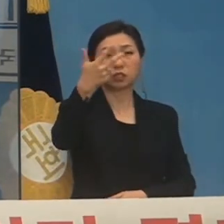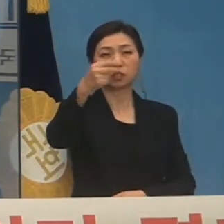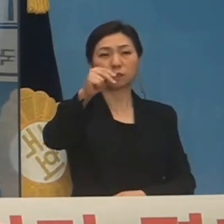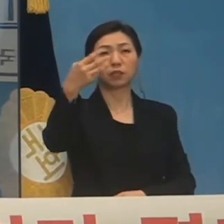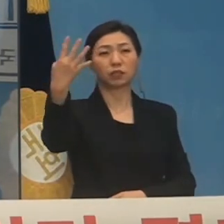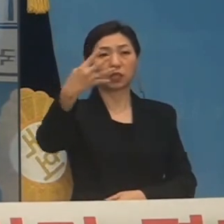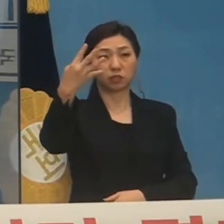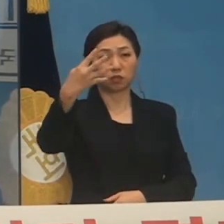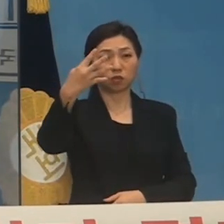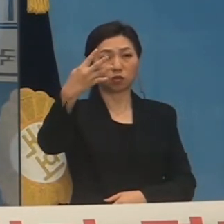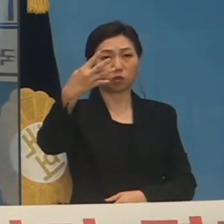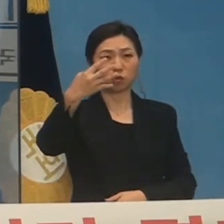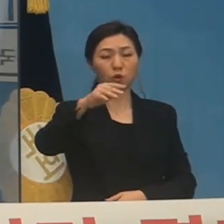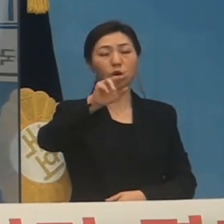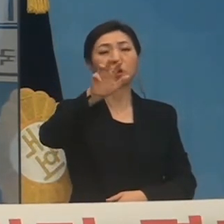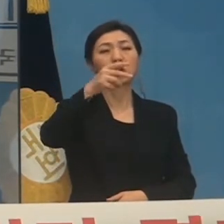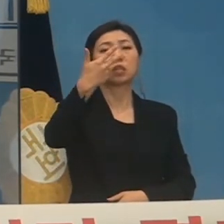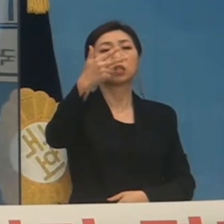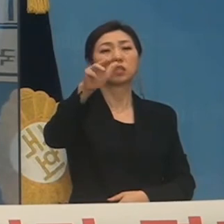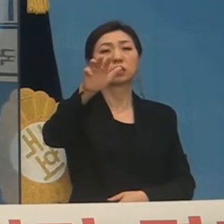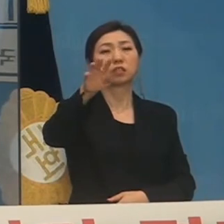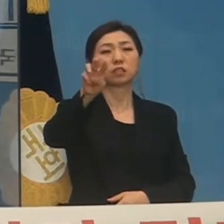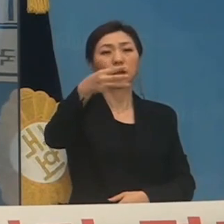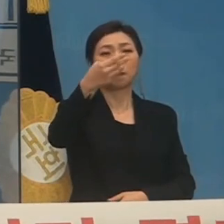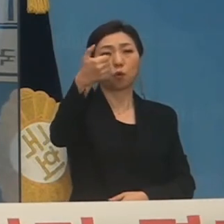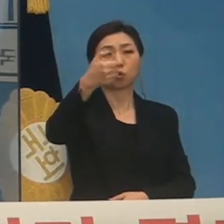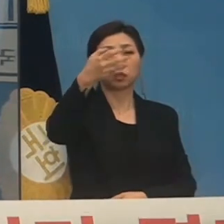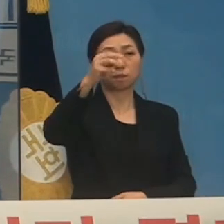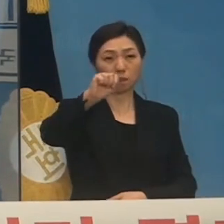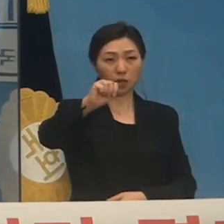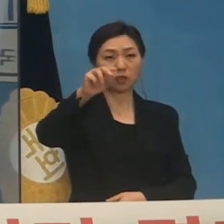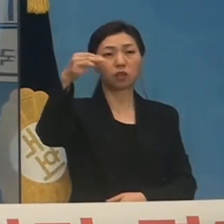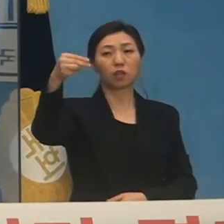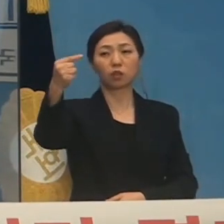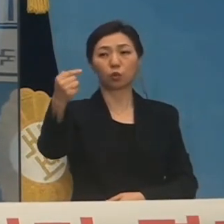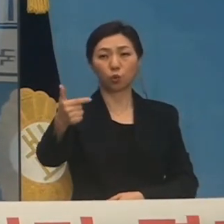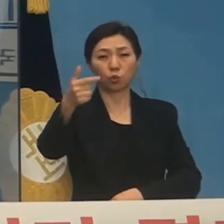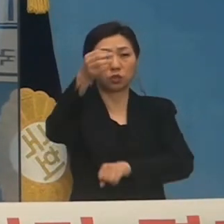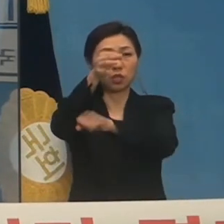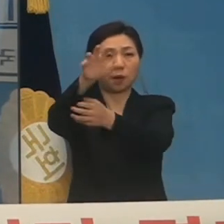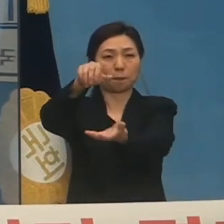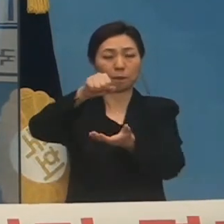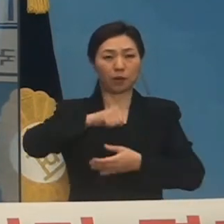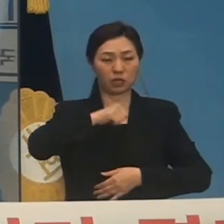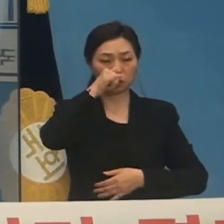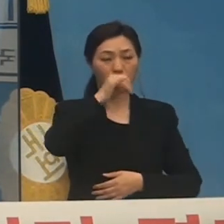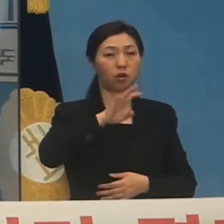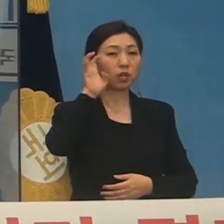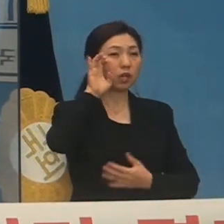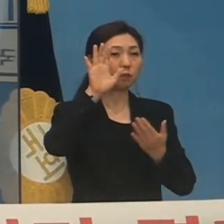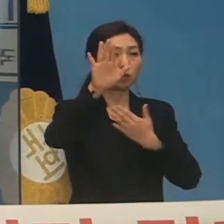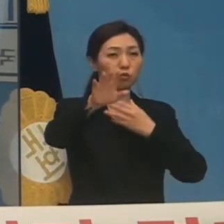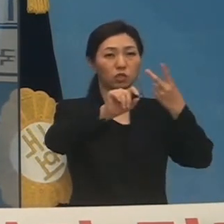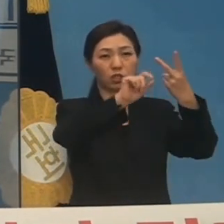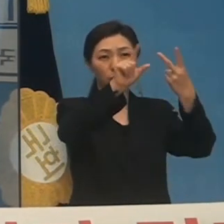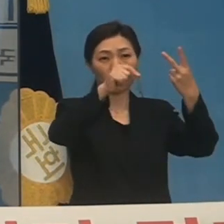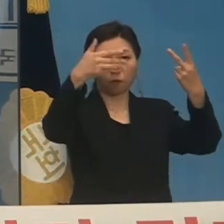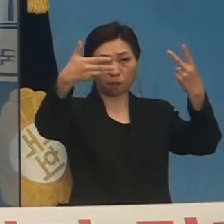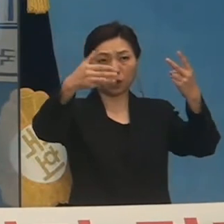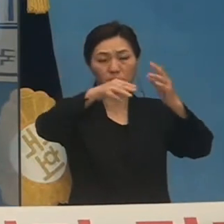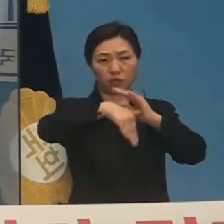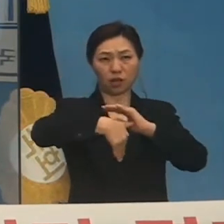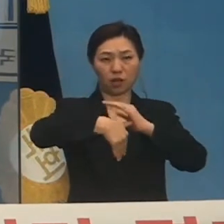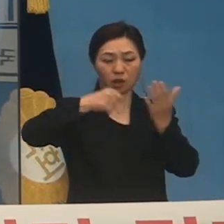74,300원으로 35만 톤을 수매했습니다. 불과 40일이 지난 2월 8일 시장의